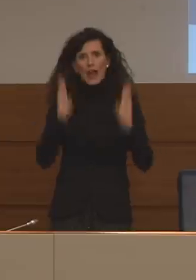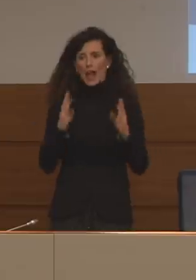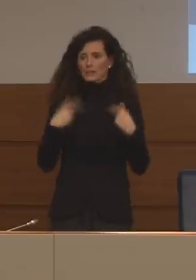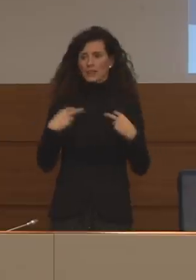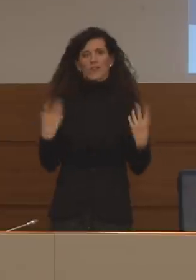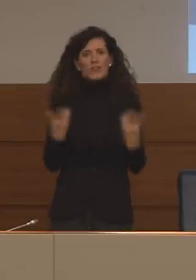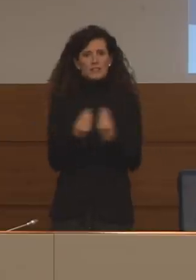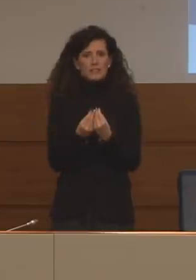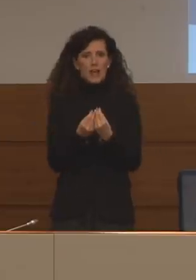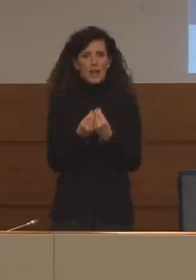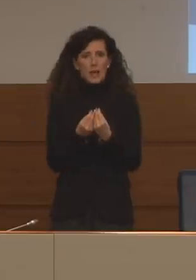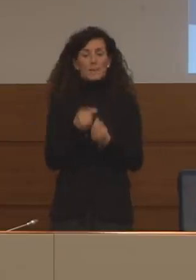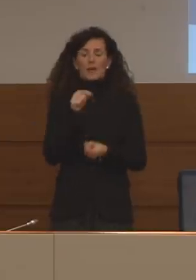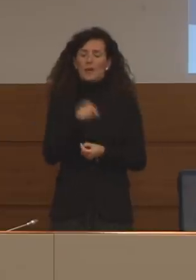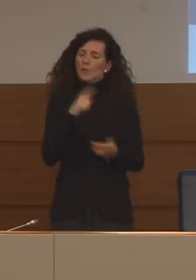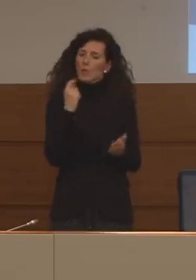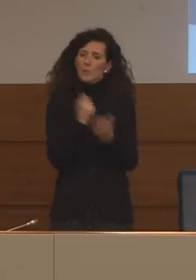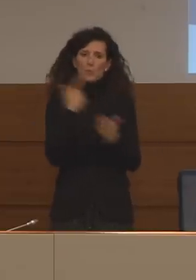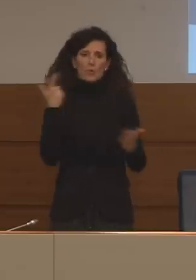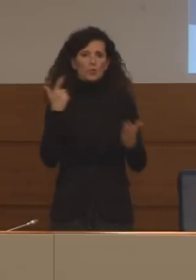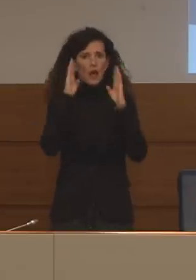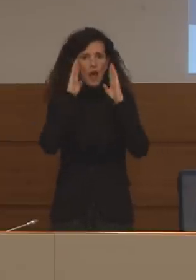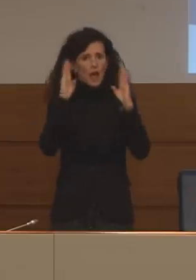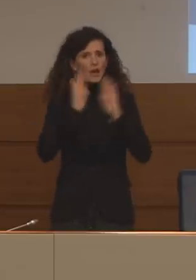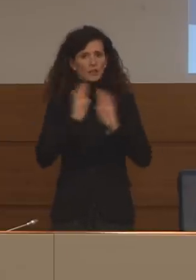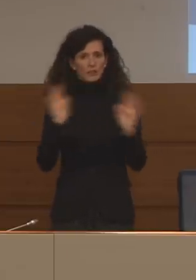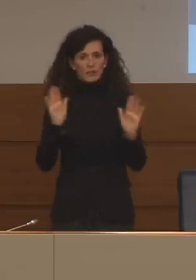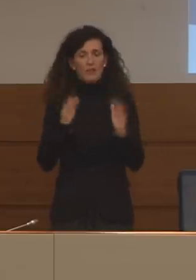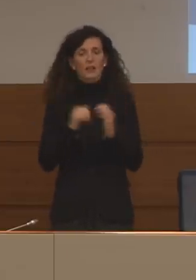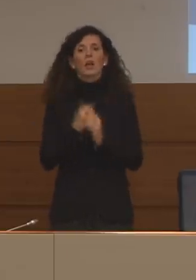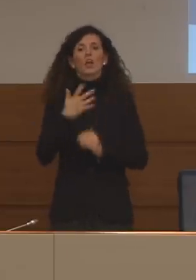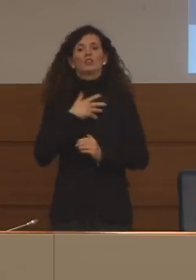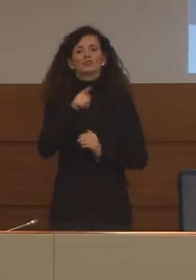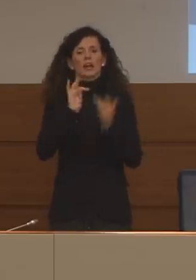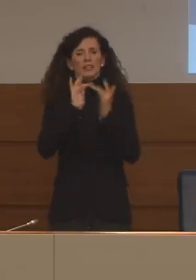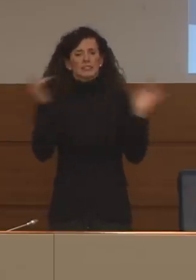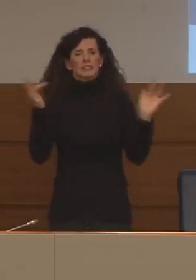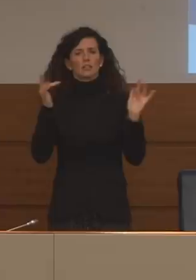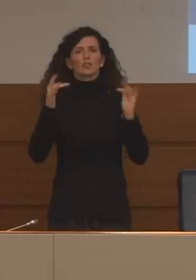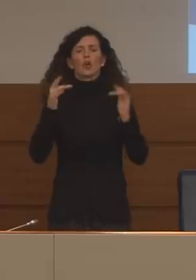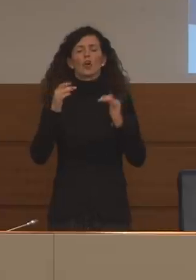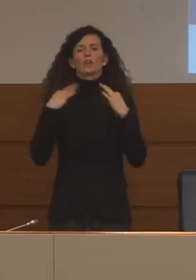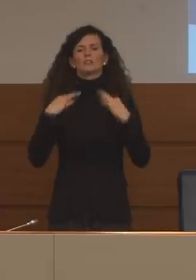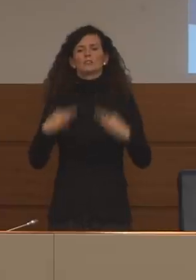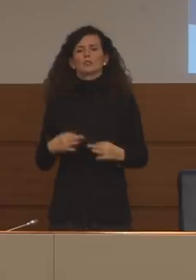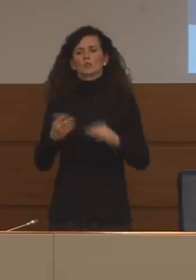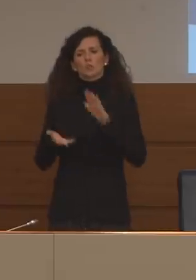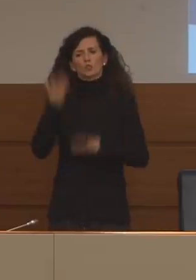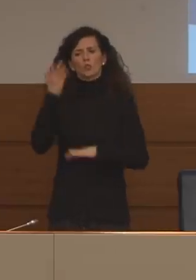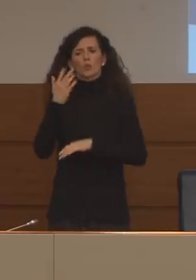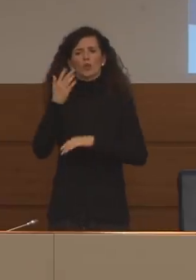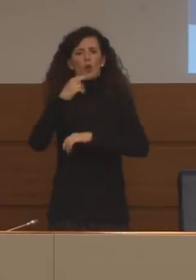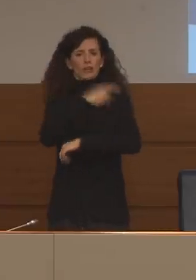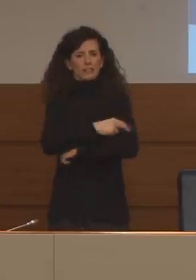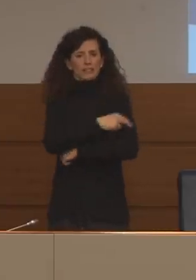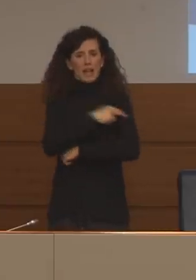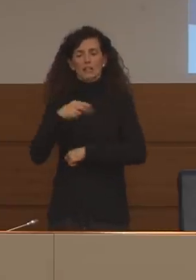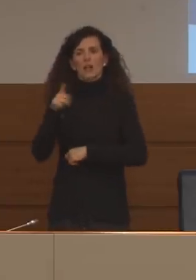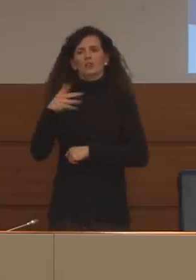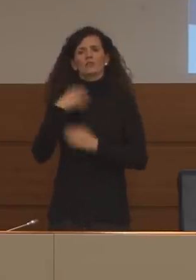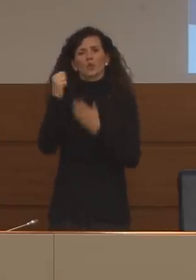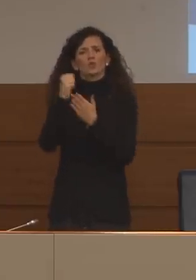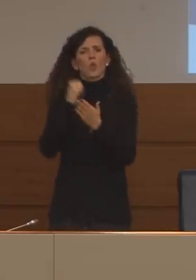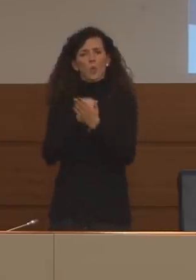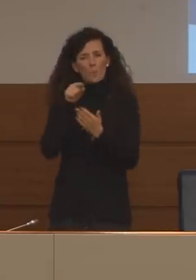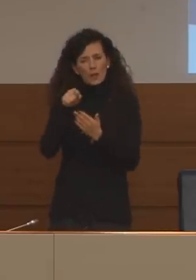su questo abbiamo è disponibile sul sito dell'istituto superiore di sanità un documento che specifica